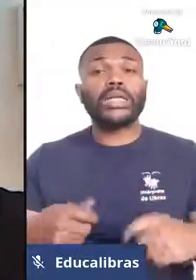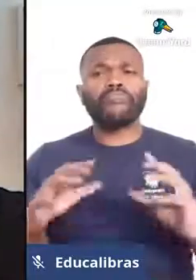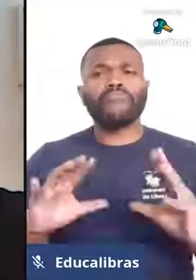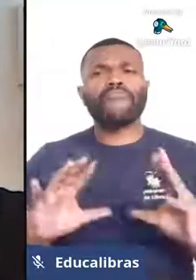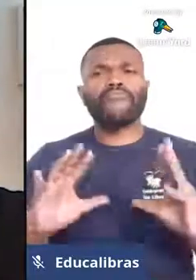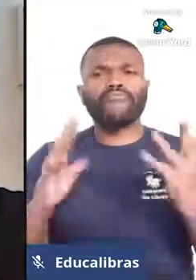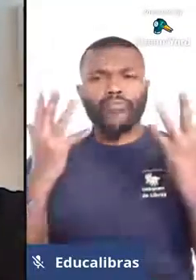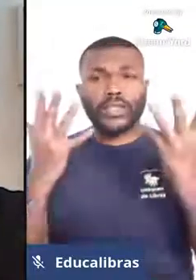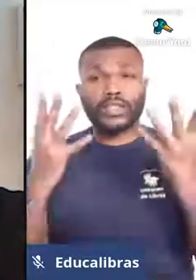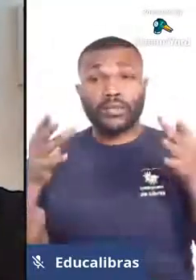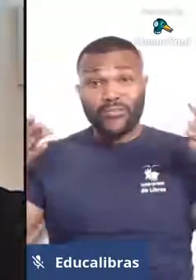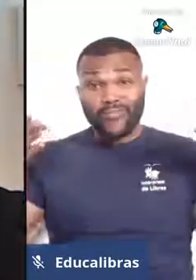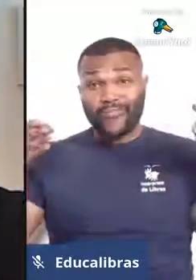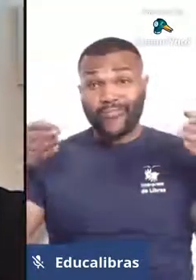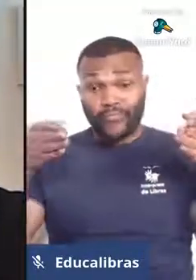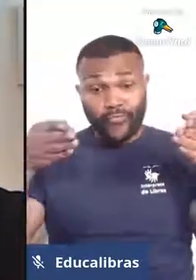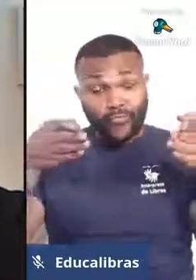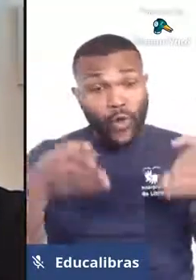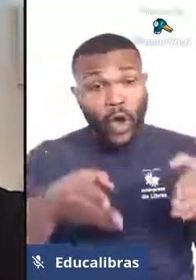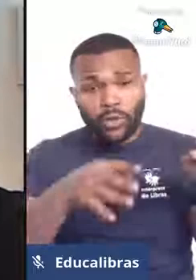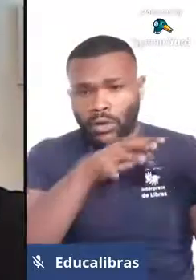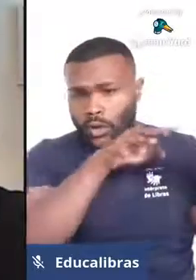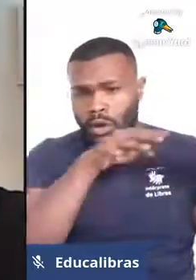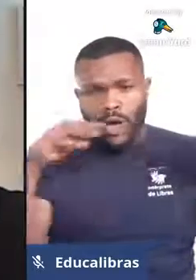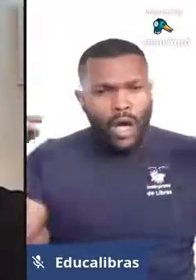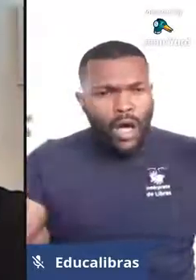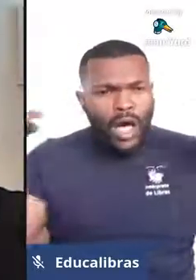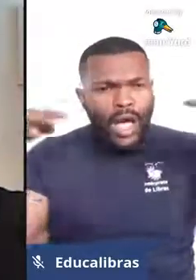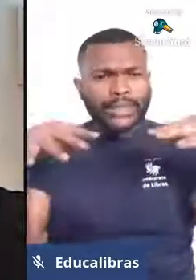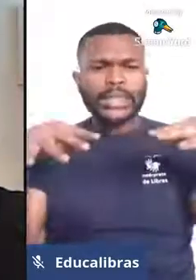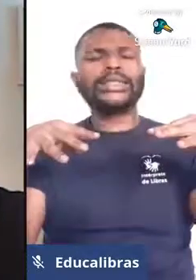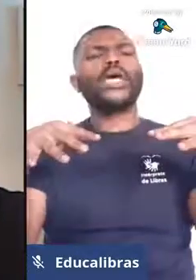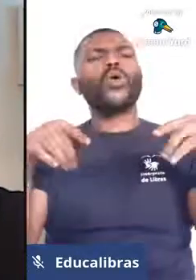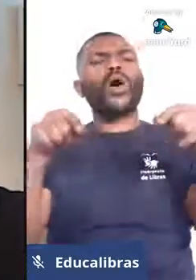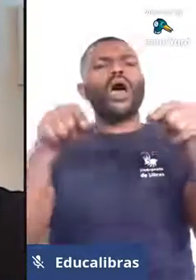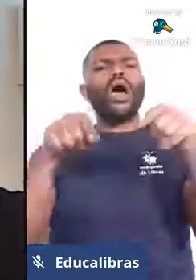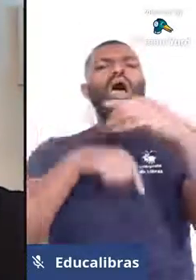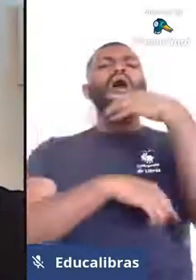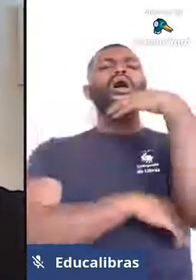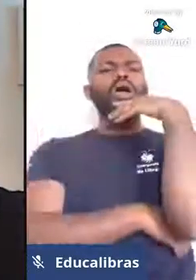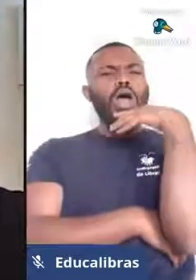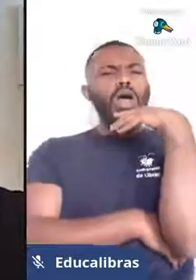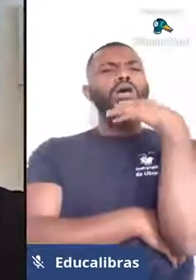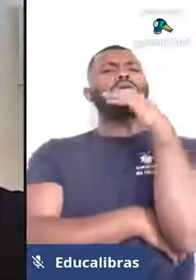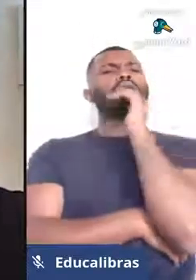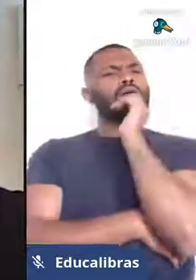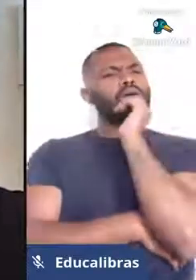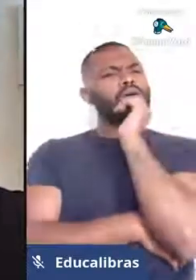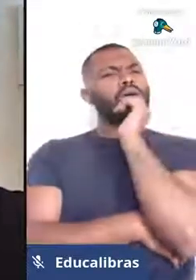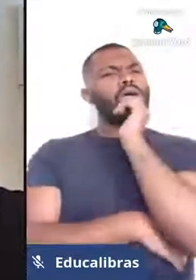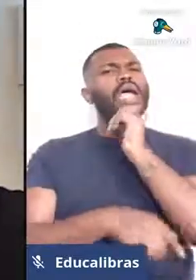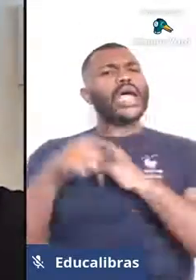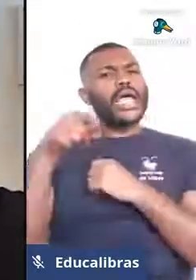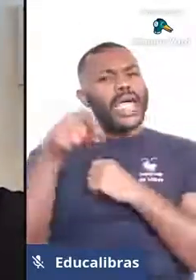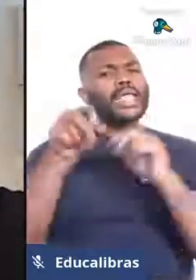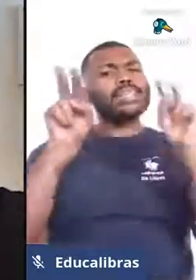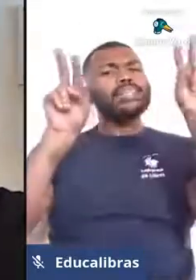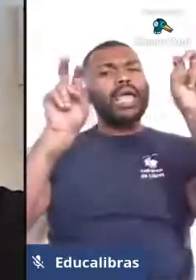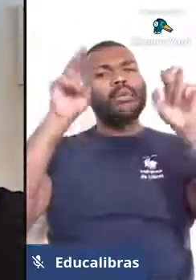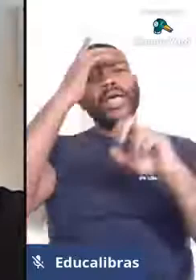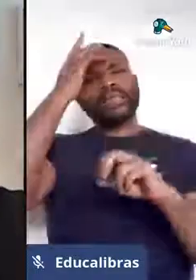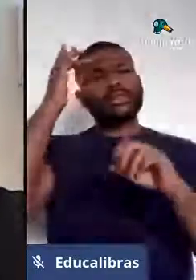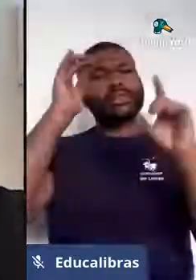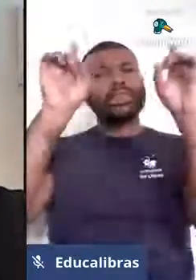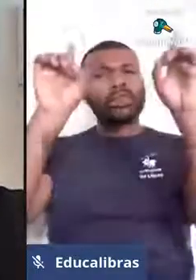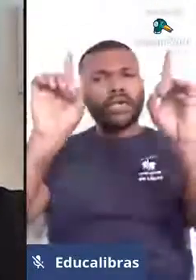específico para chamar atenção especificamente sobre a causa.